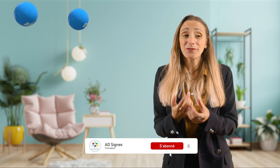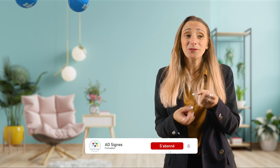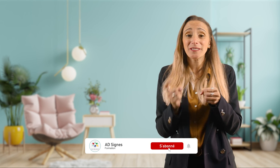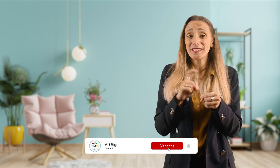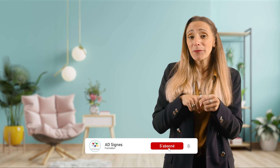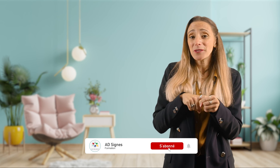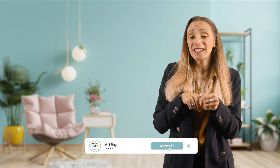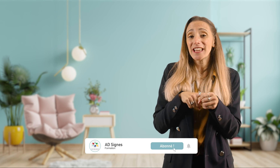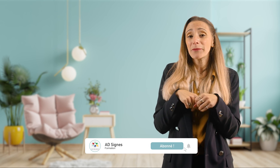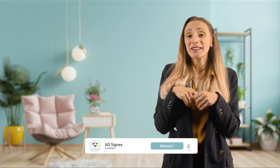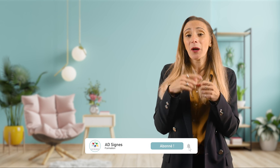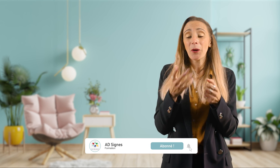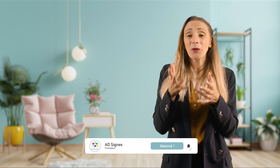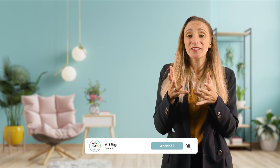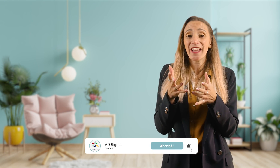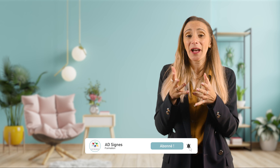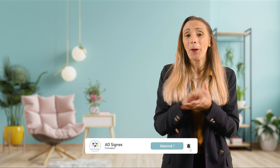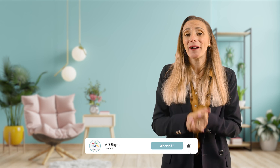vous abonner et mettre un commentaire en bas